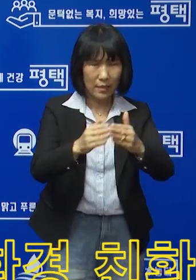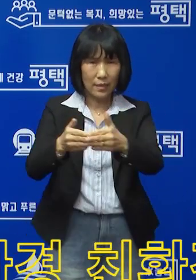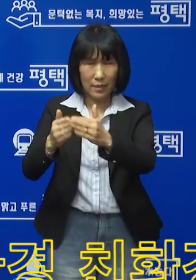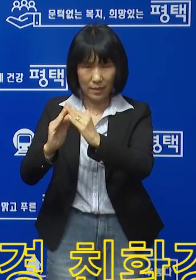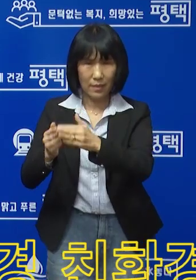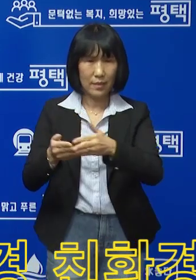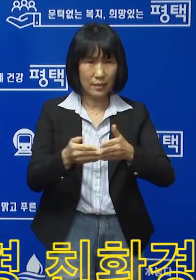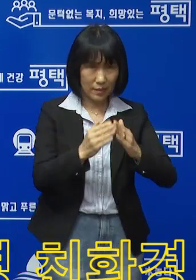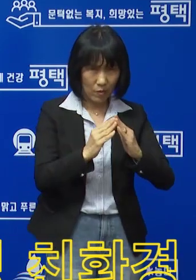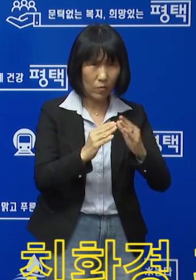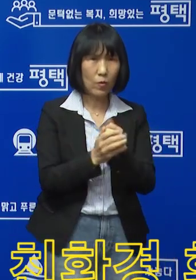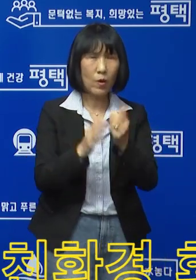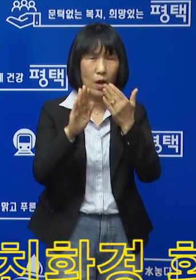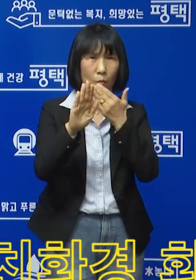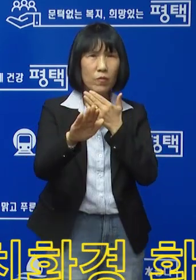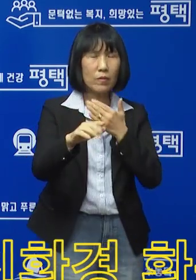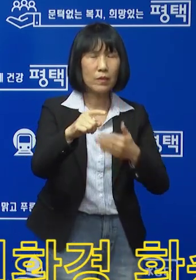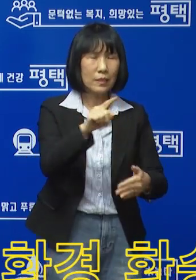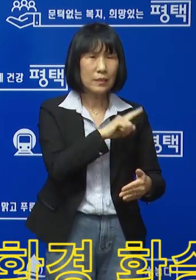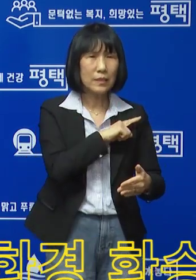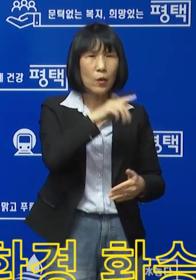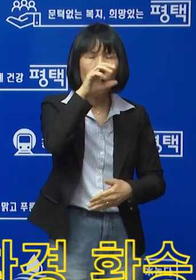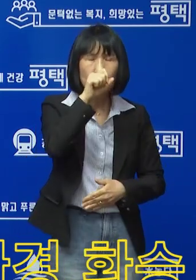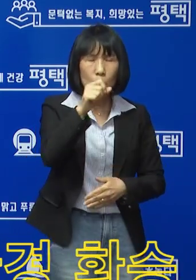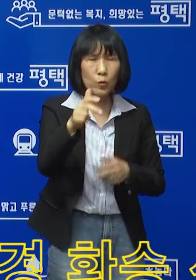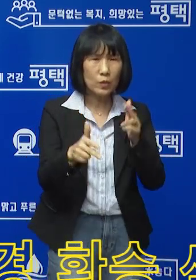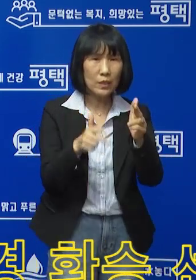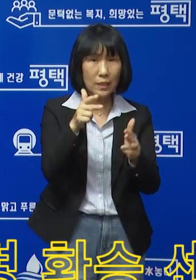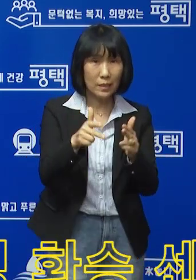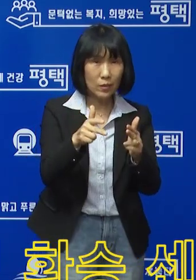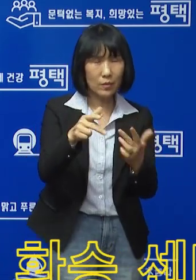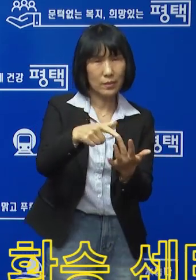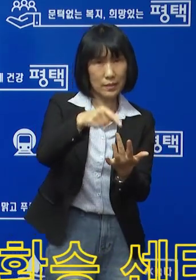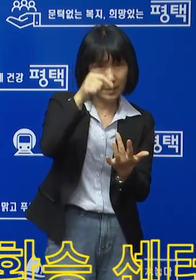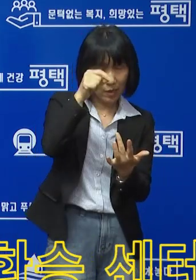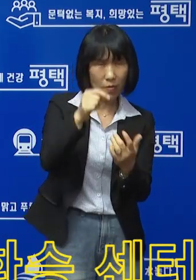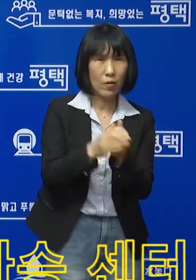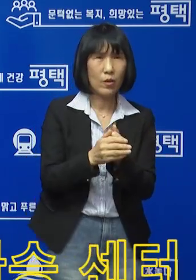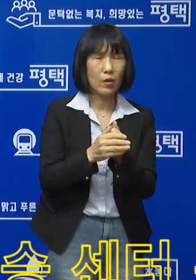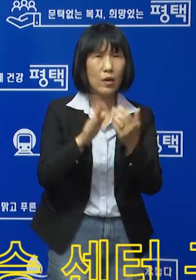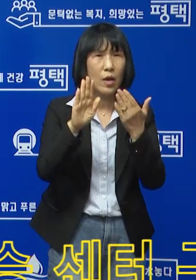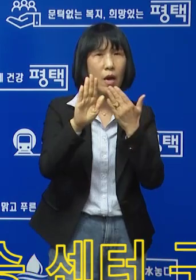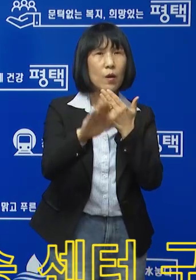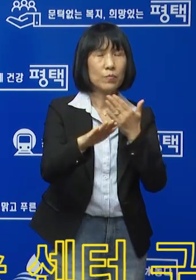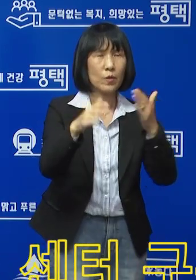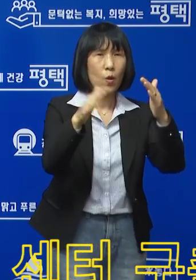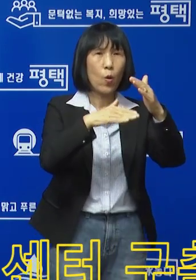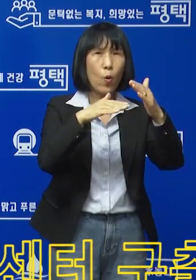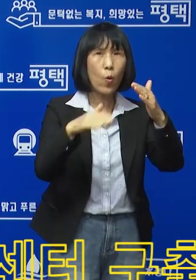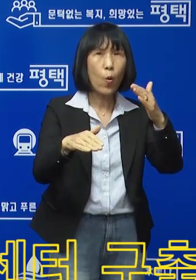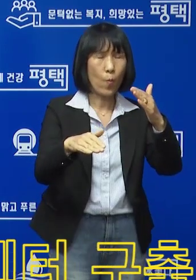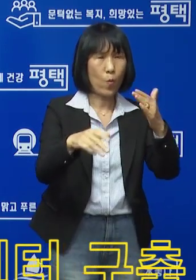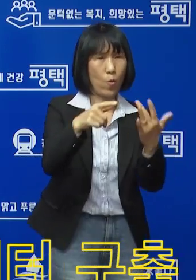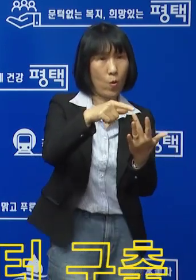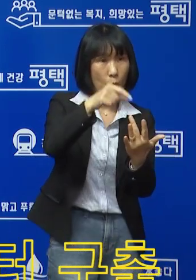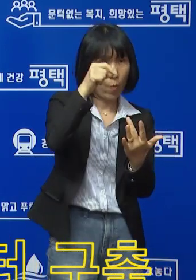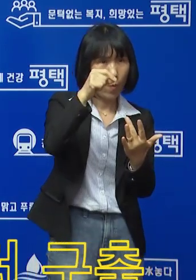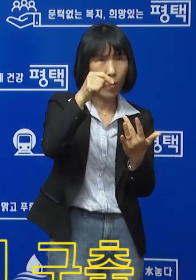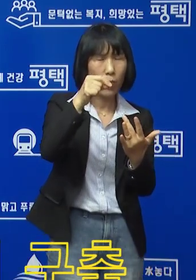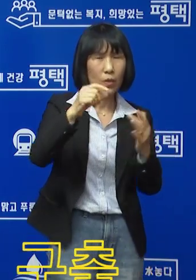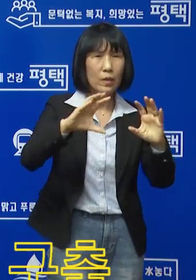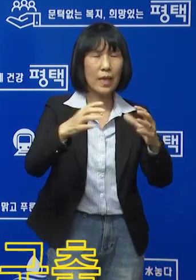제시하여 최우수 사업으로 선정되었습니다. 이번 공모 선정으로 국비를 지원받아 미래형 환승센터 기본